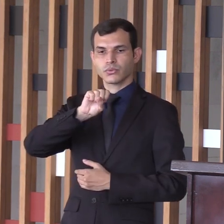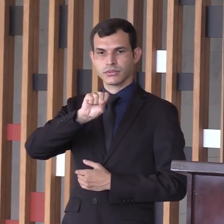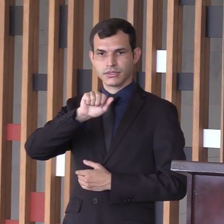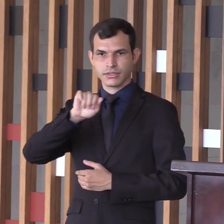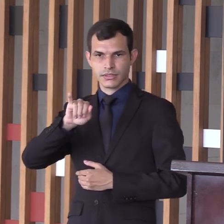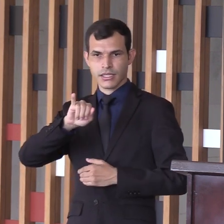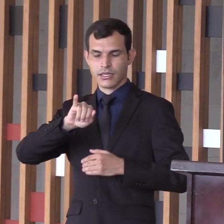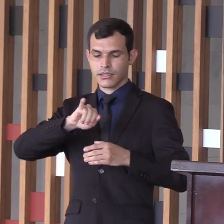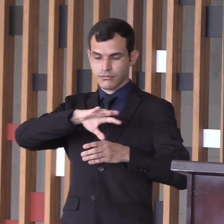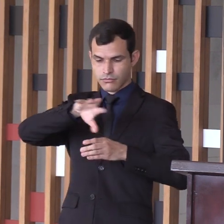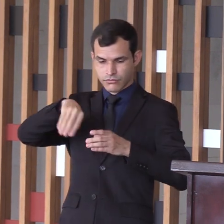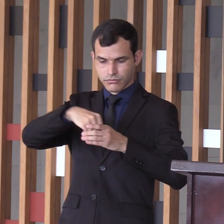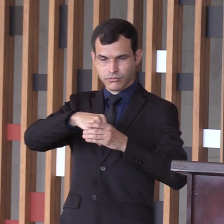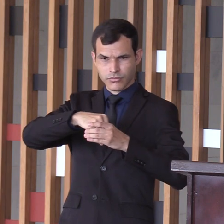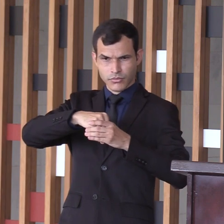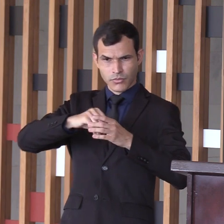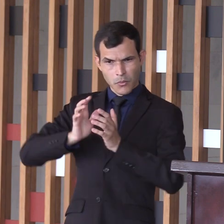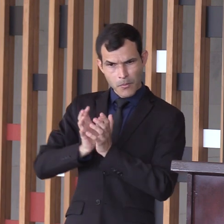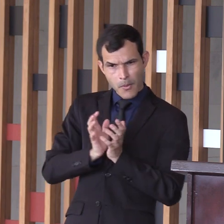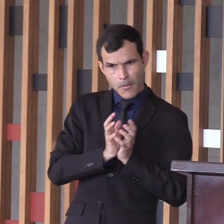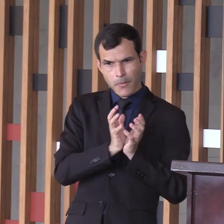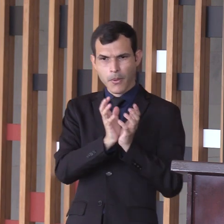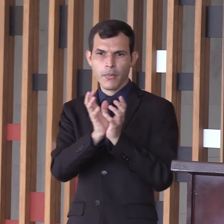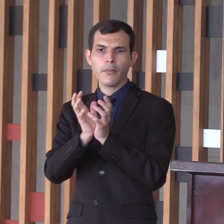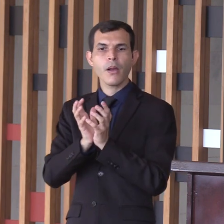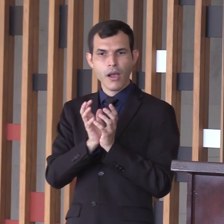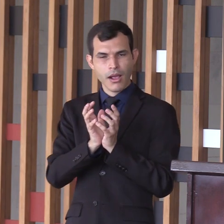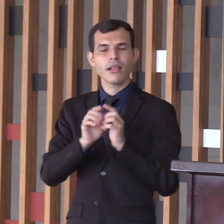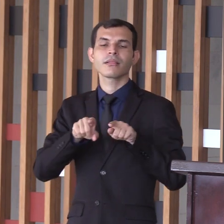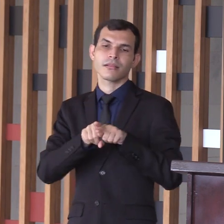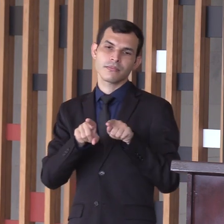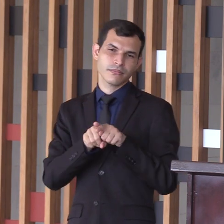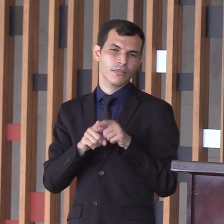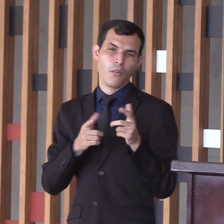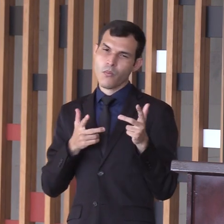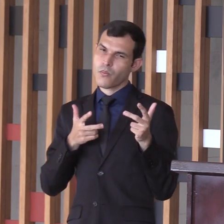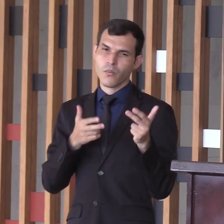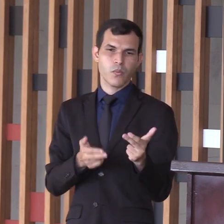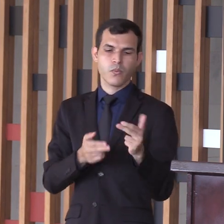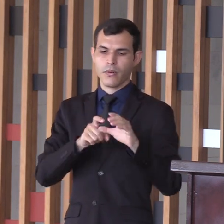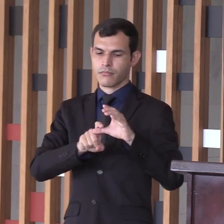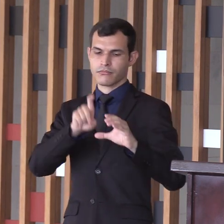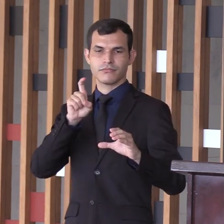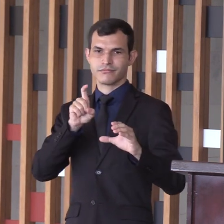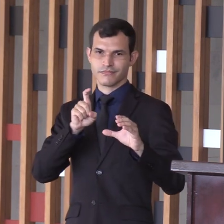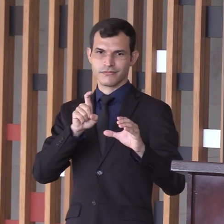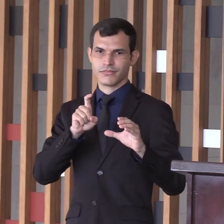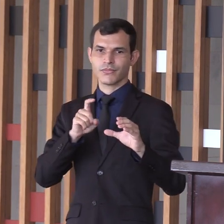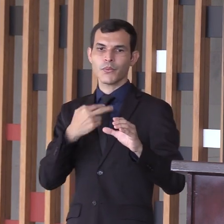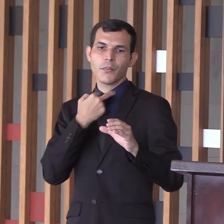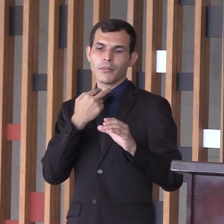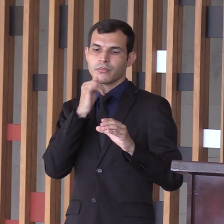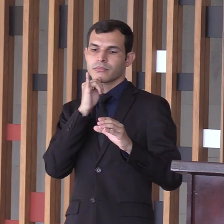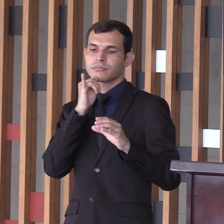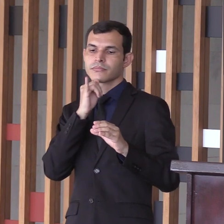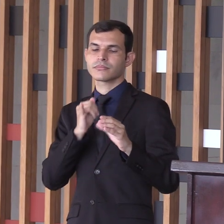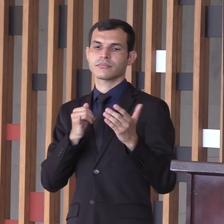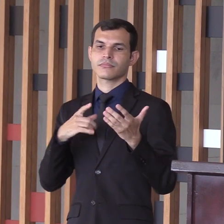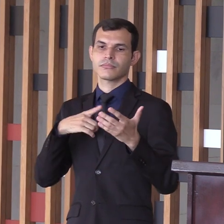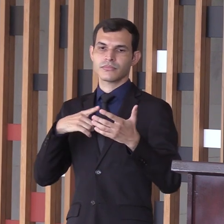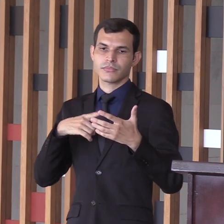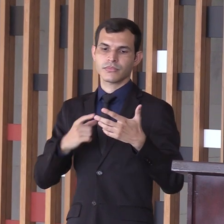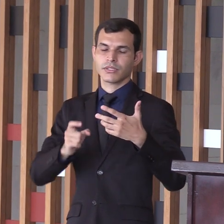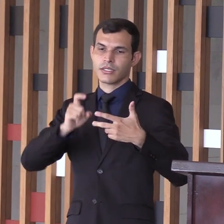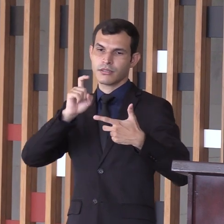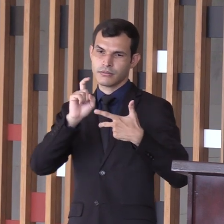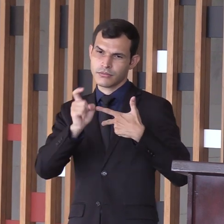necessariamente precisam ser independentes, não podem integrar o poder executivo e, portanto, gozar